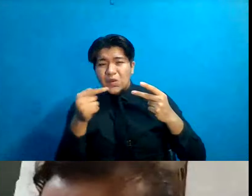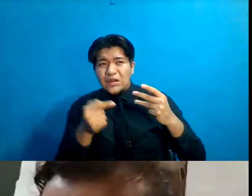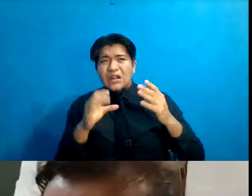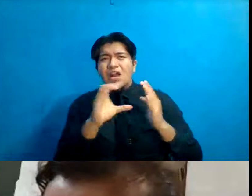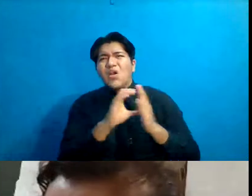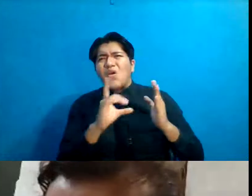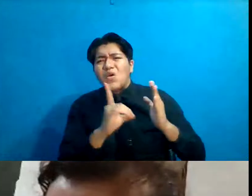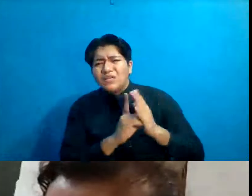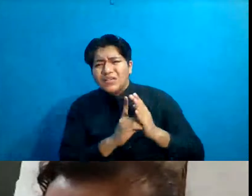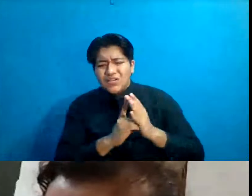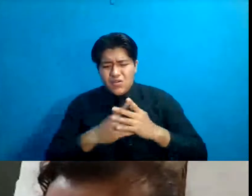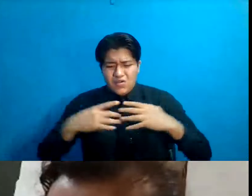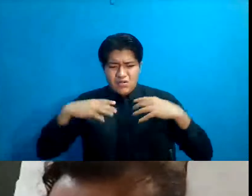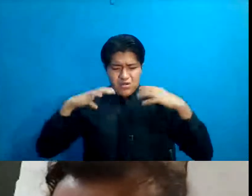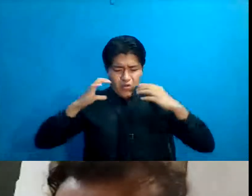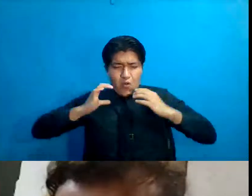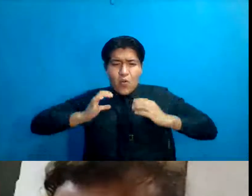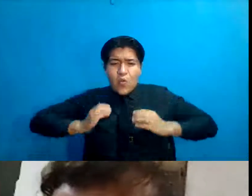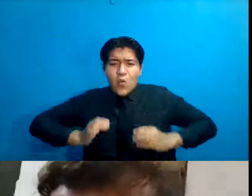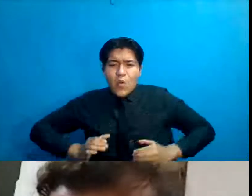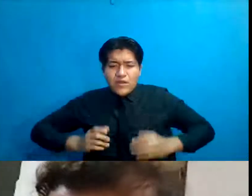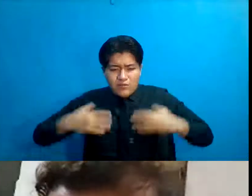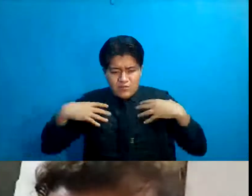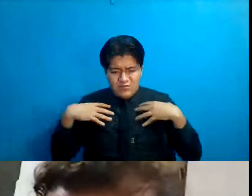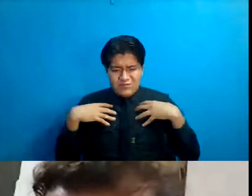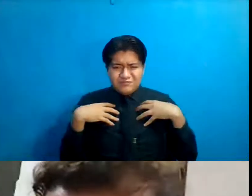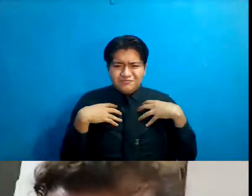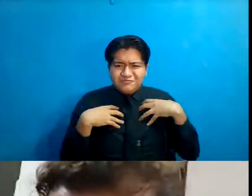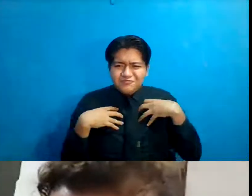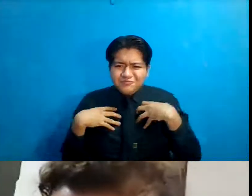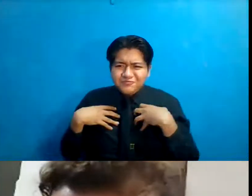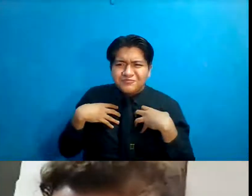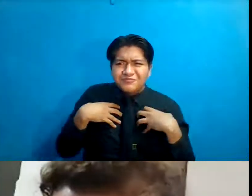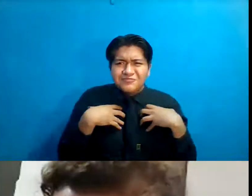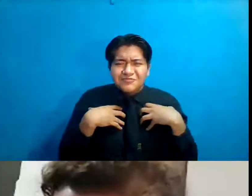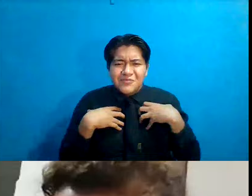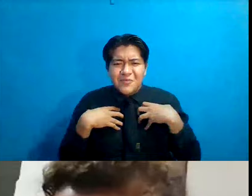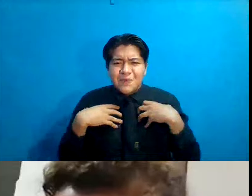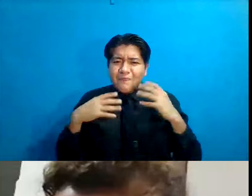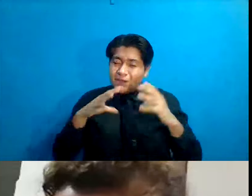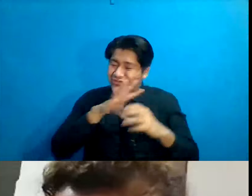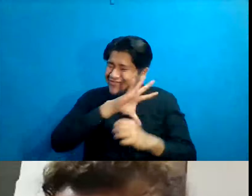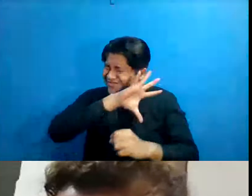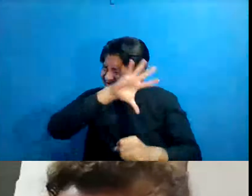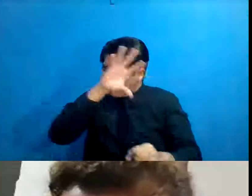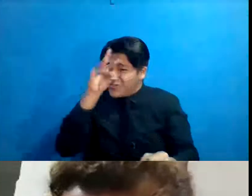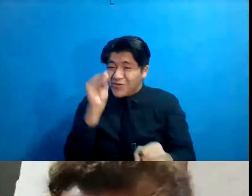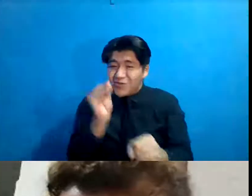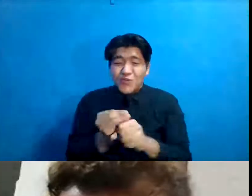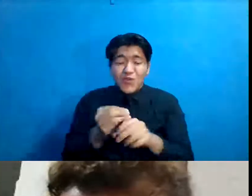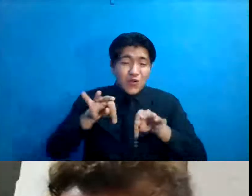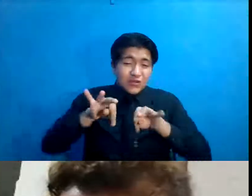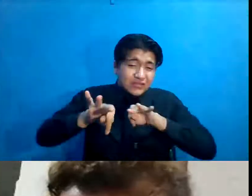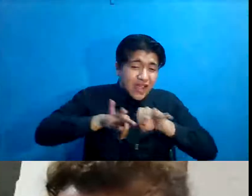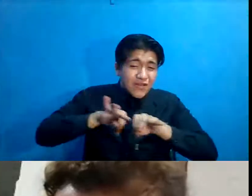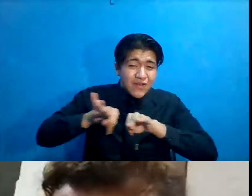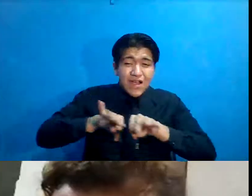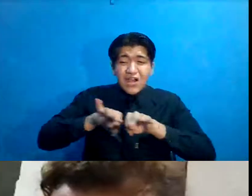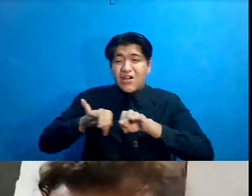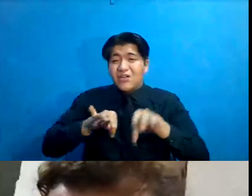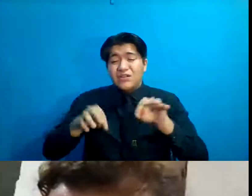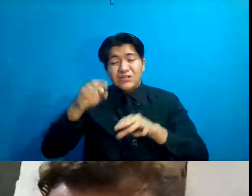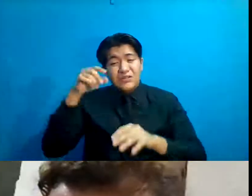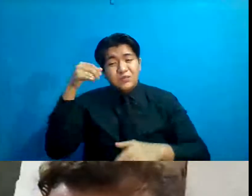códigos somáticos, es decir, corporales. O sea, es un trabajo enorme el que hace el intérprete de